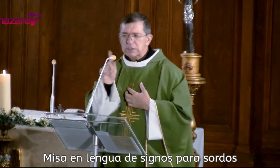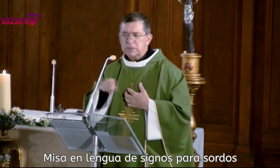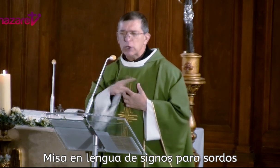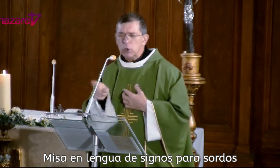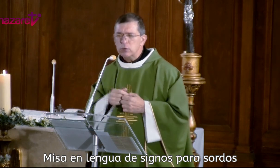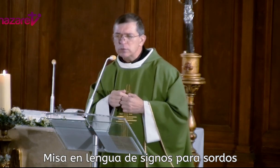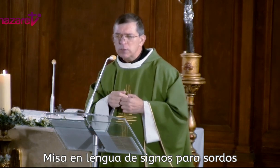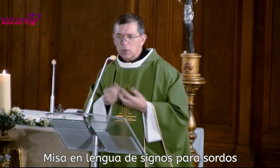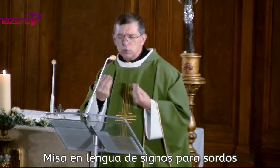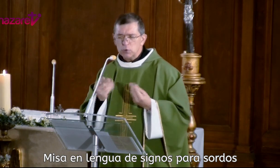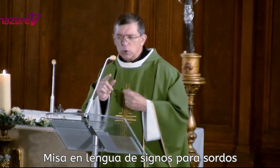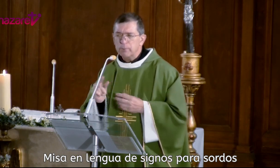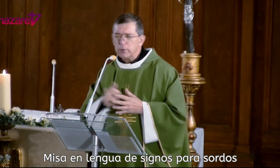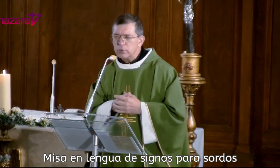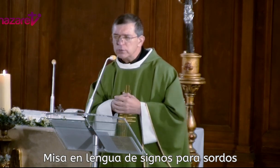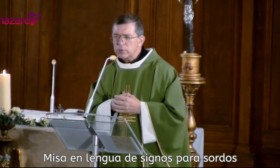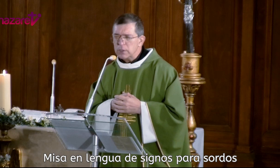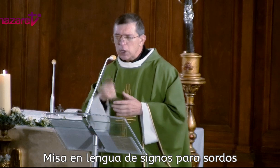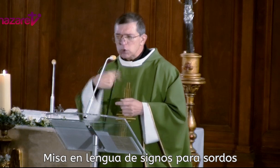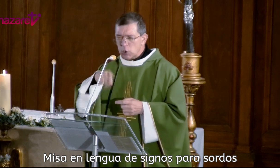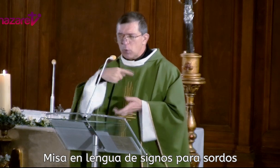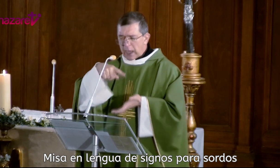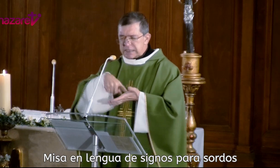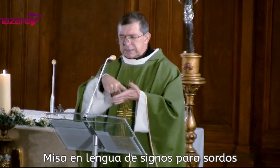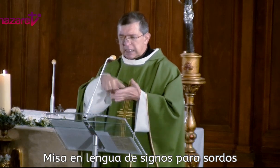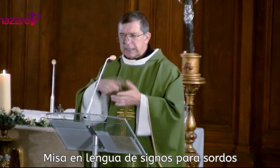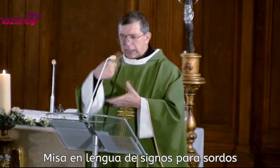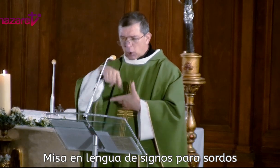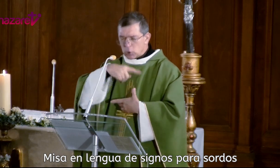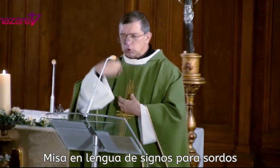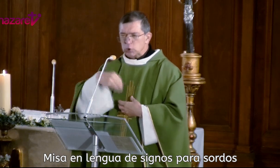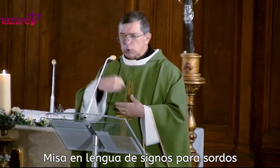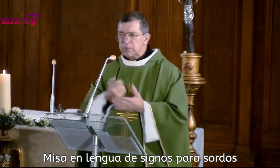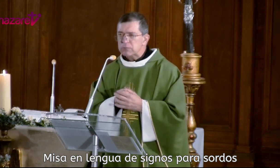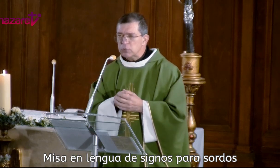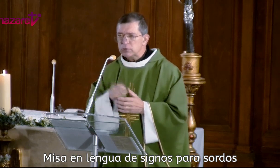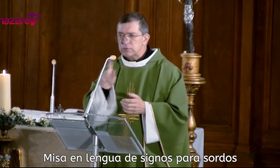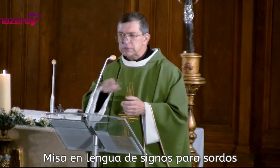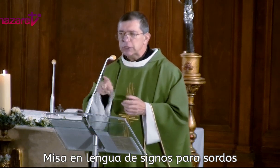no, mucho o poco, somos exigentes con nosotros mismos, si o no,